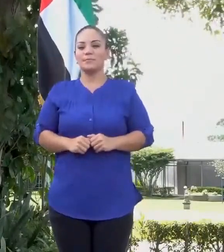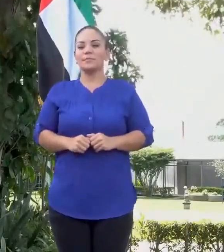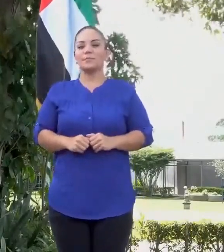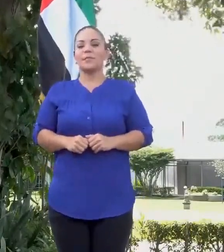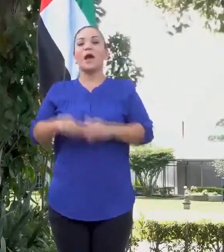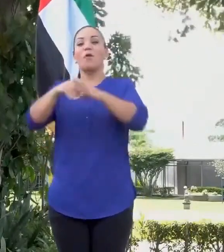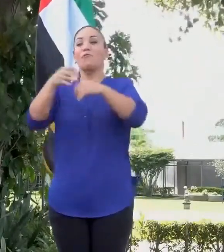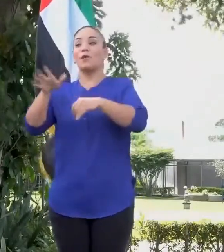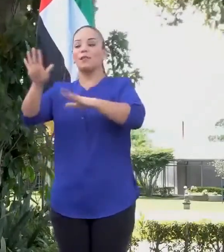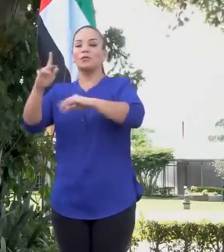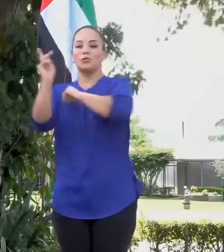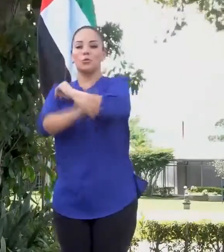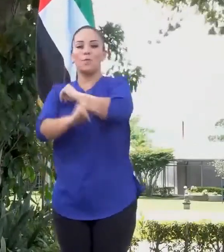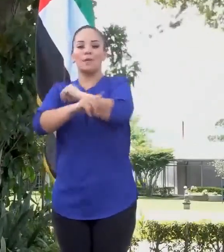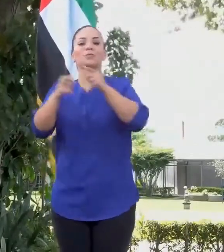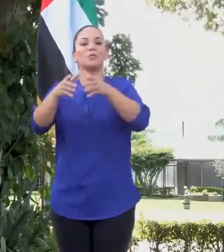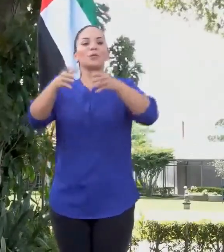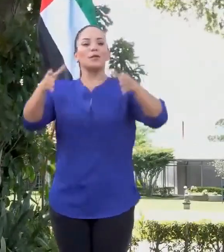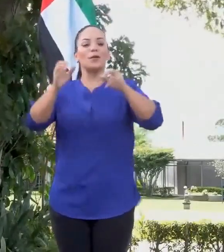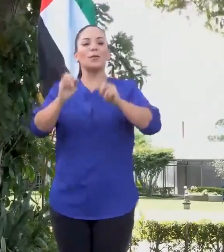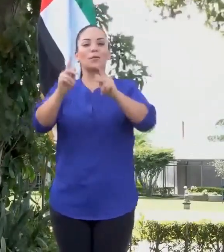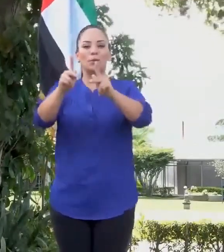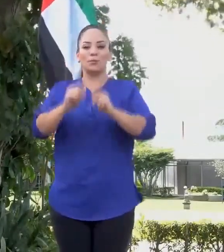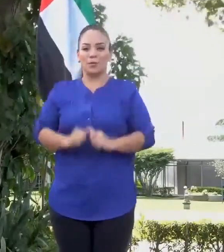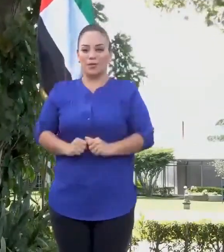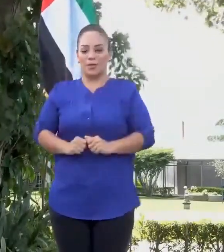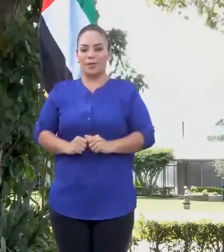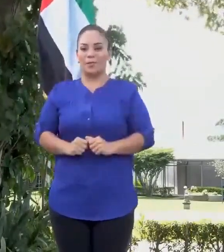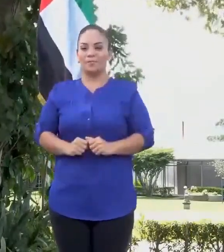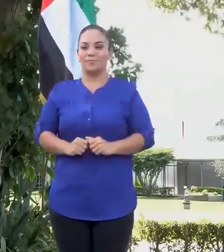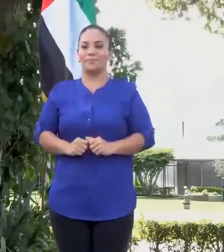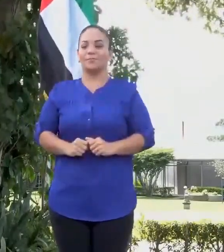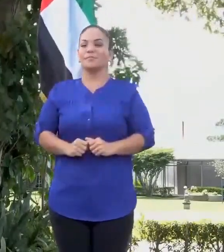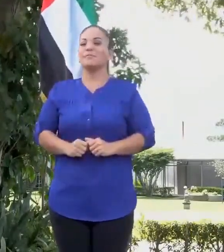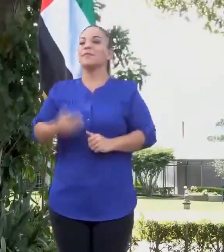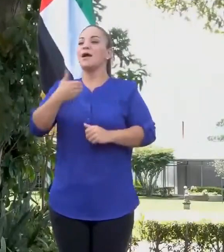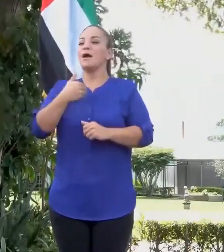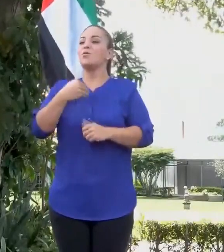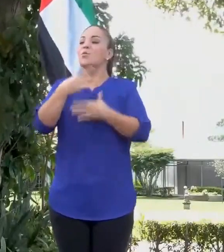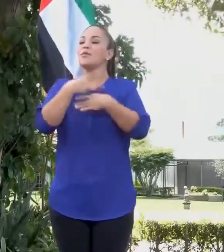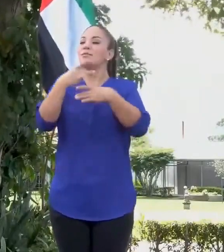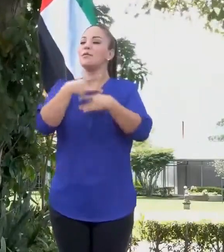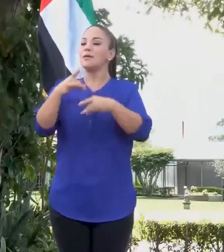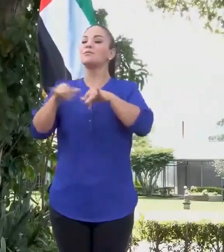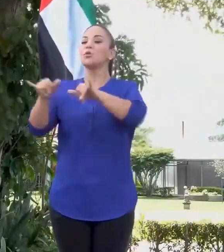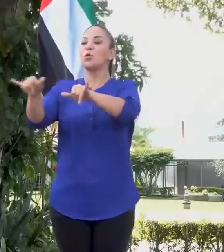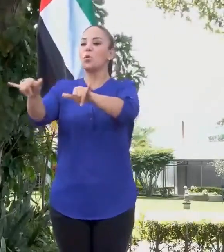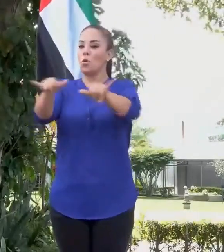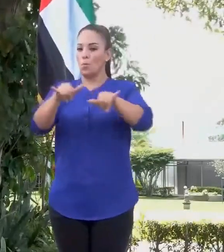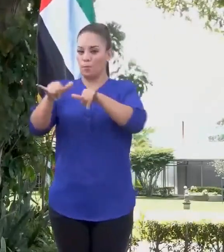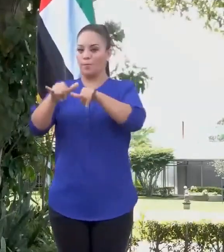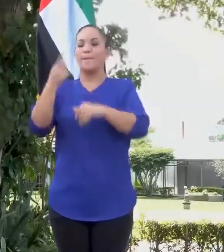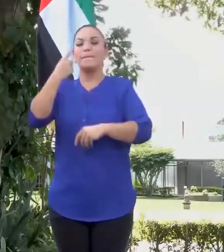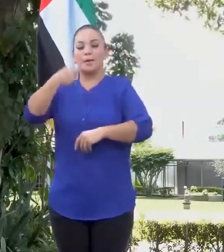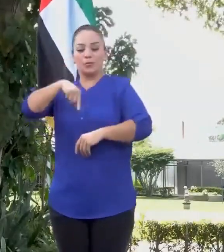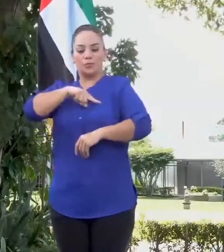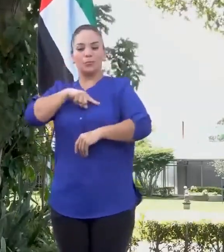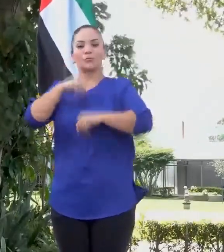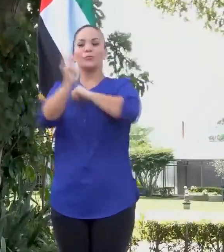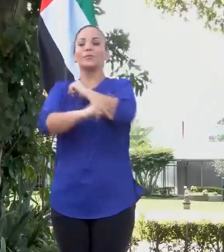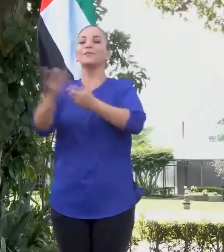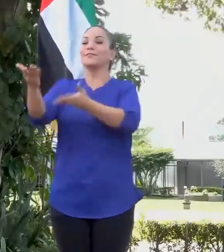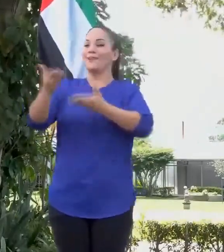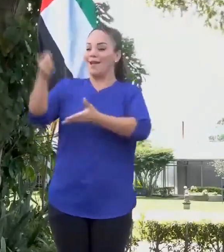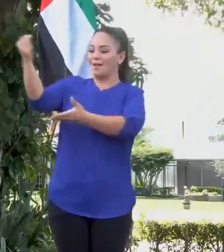fuera de sus territorios. Eso es una gran oportunidad porque hay un interés común para nosotros atraer